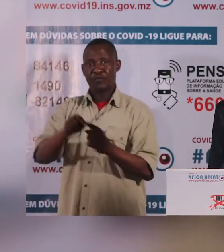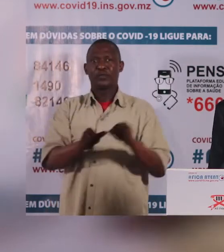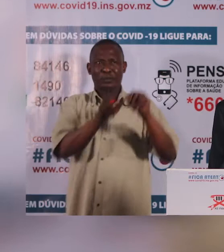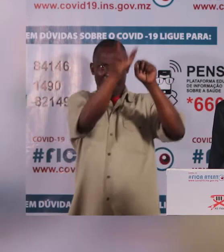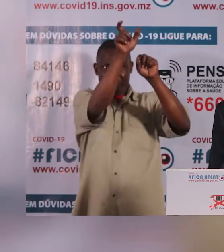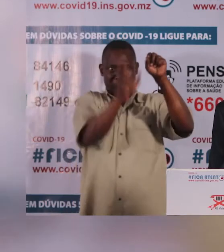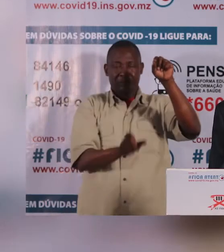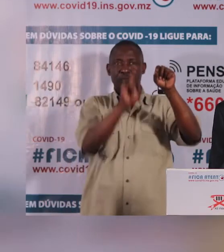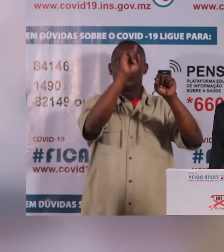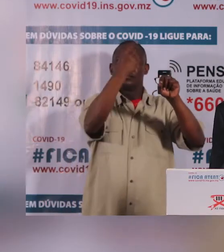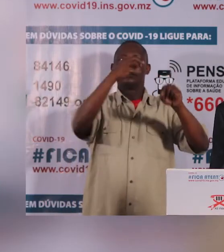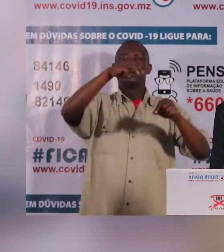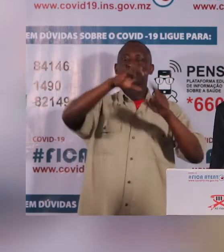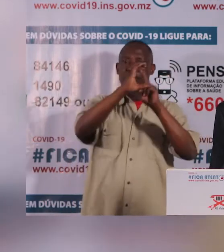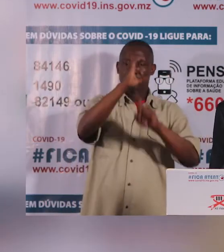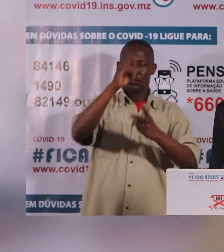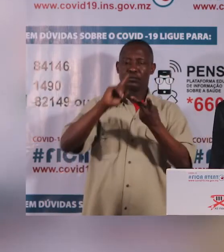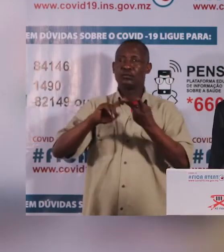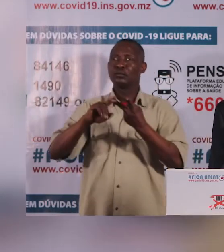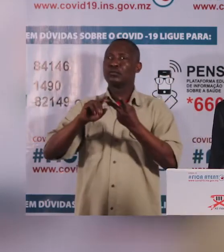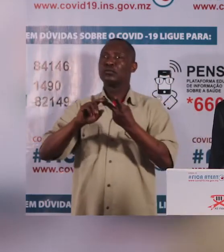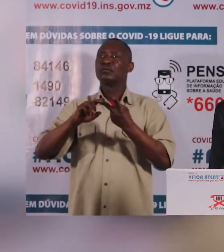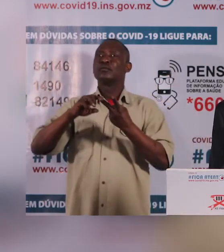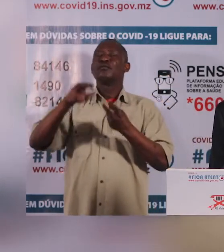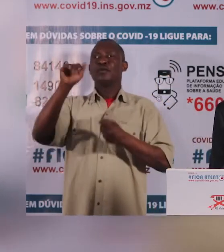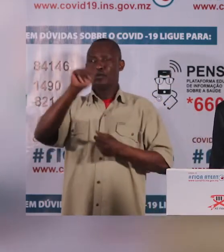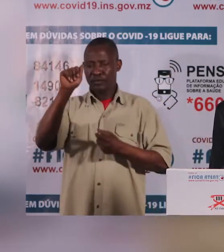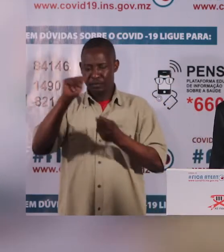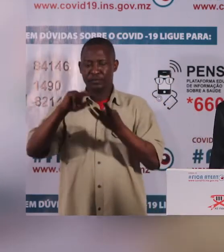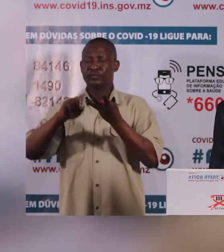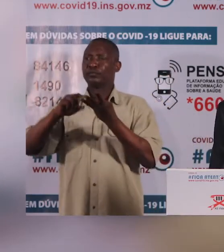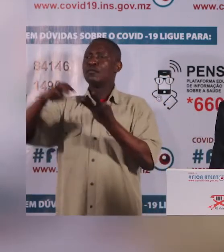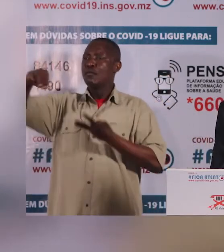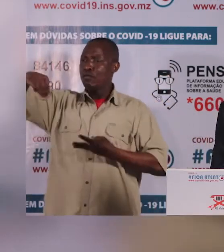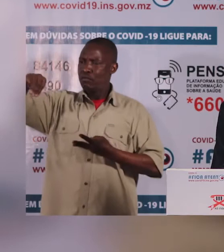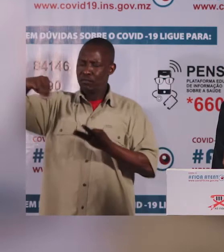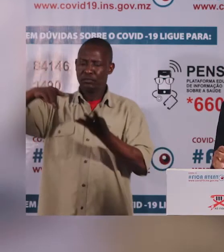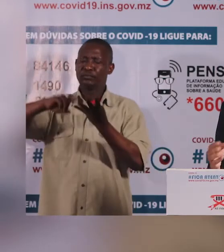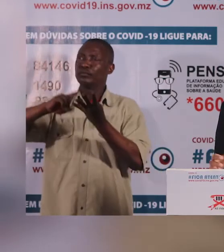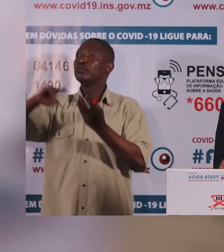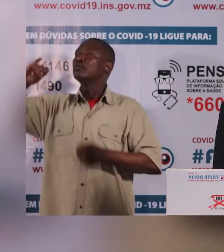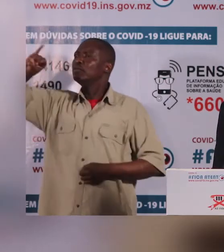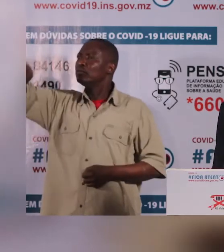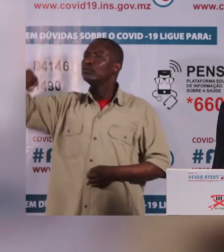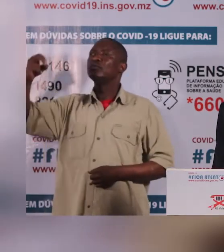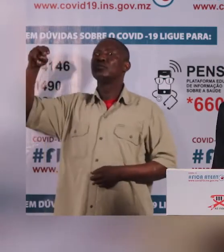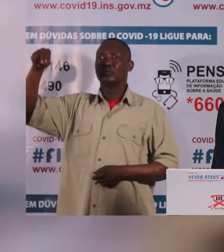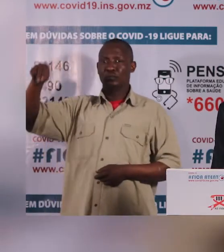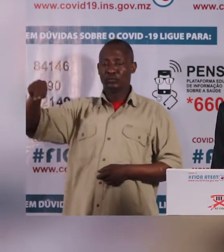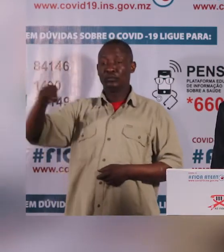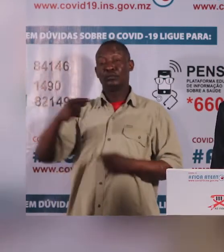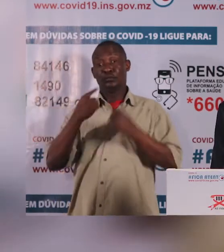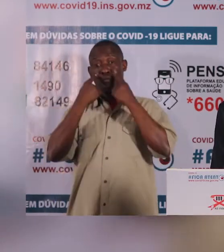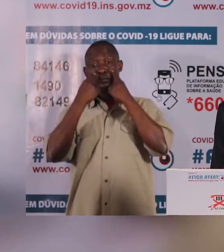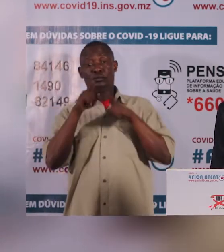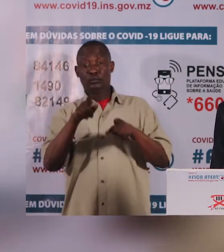a segunda é o mês de abril, a terceira é o mês de maio e a quarta é o mês de junho. Portanto, vemos que há um crescimento do número de testes